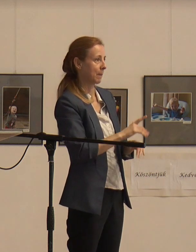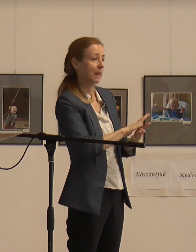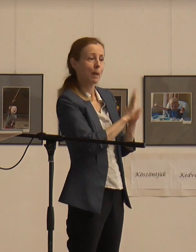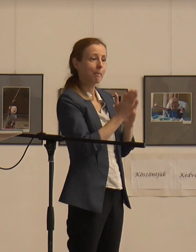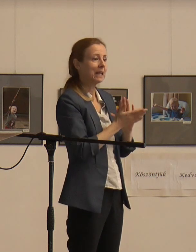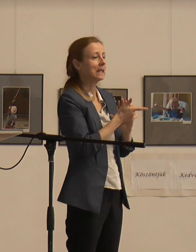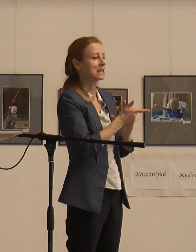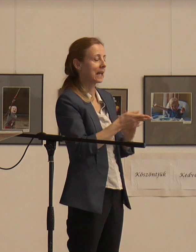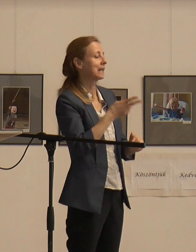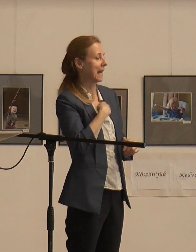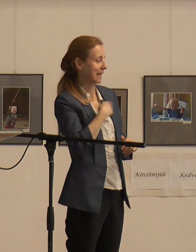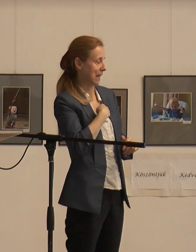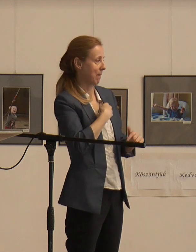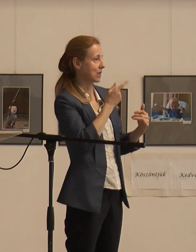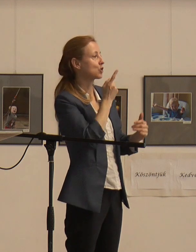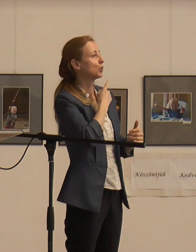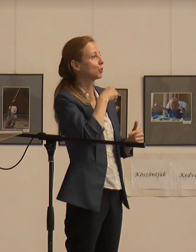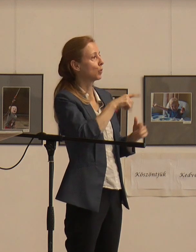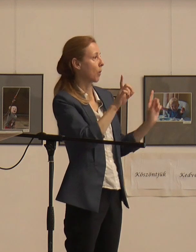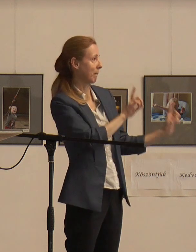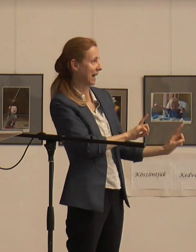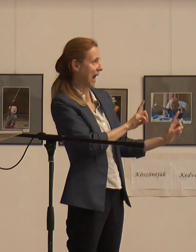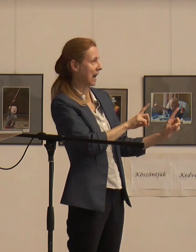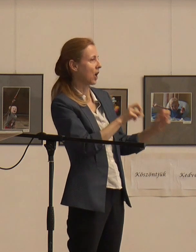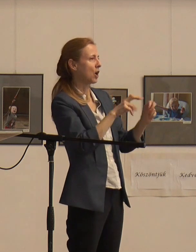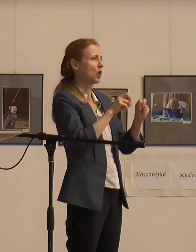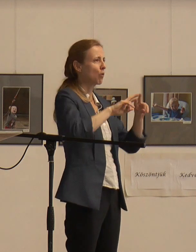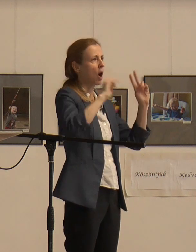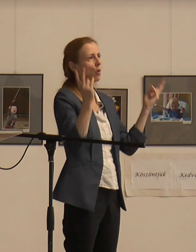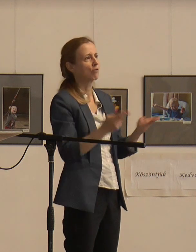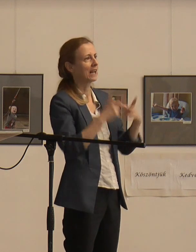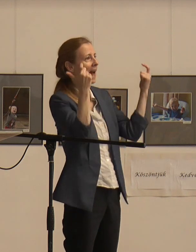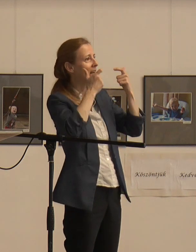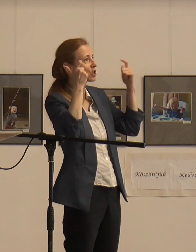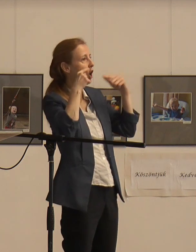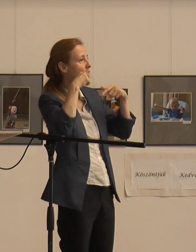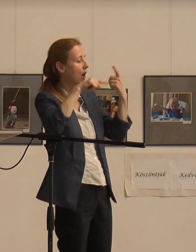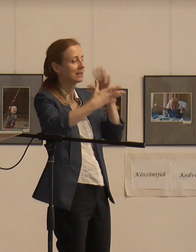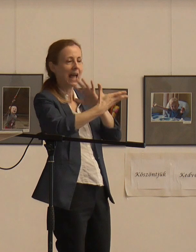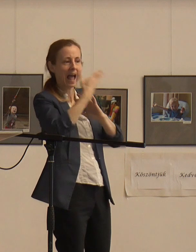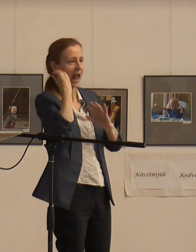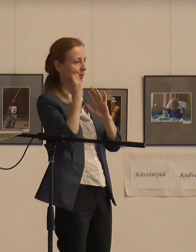Mindezért érdemes itt túlról megállni, a rohanó világ zaját elfeledni,